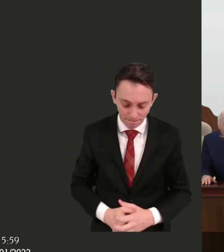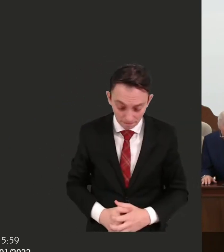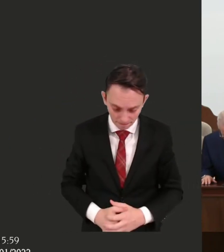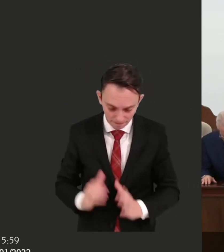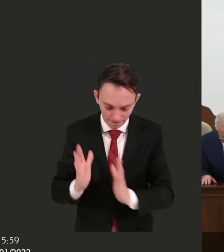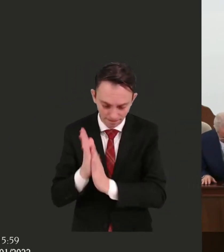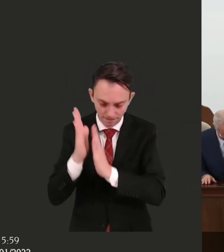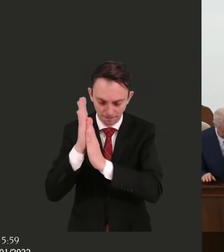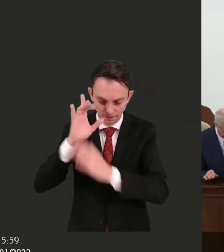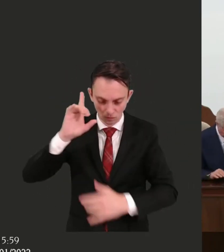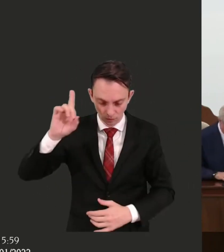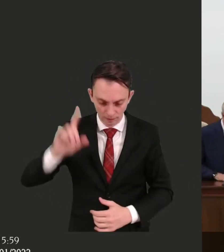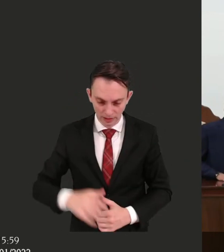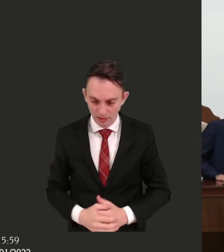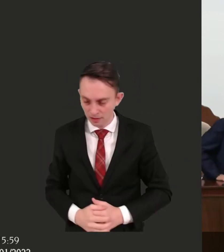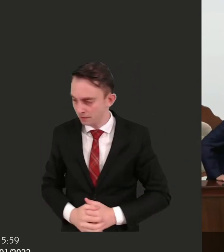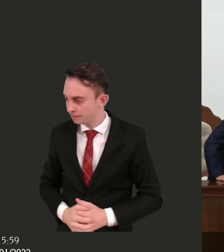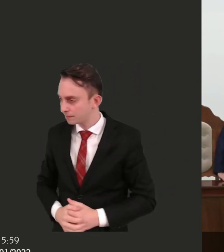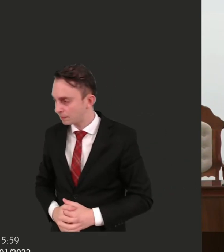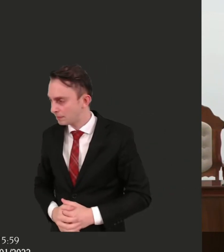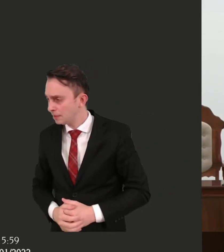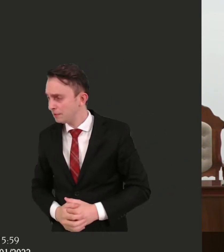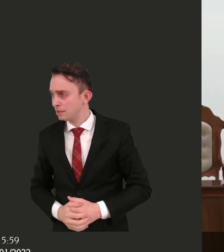Deus seja louvado.